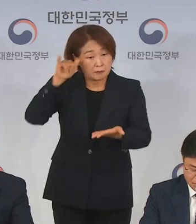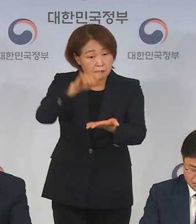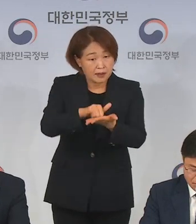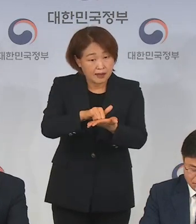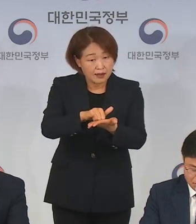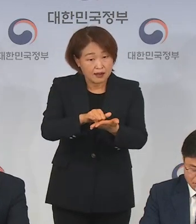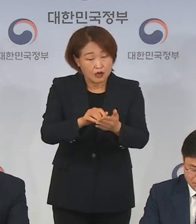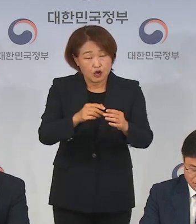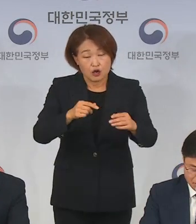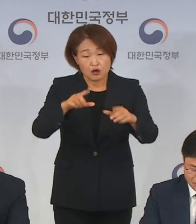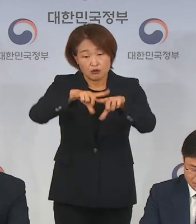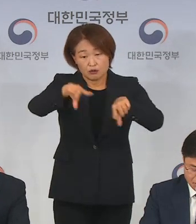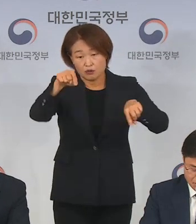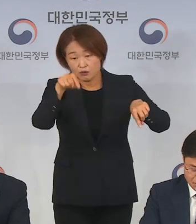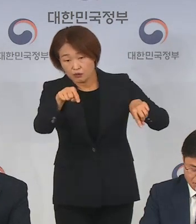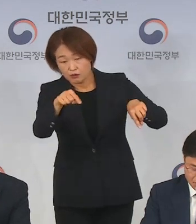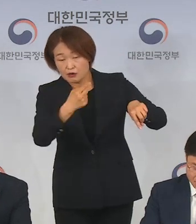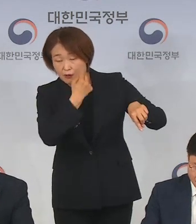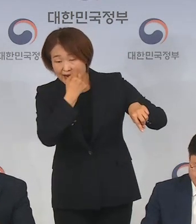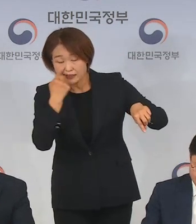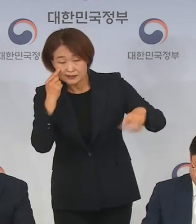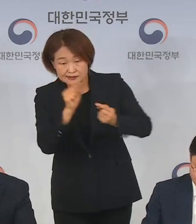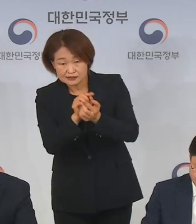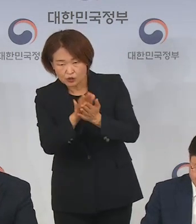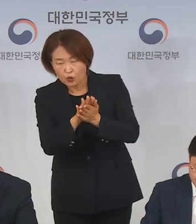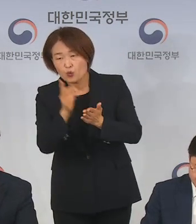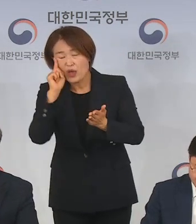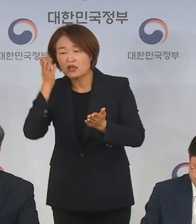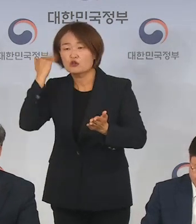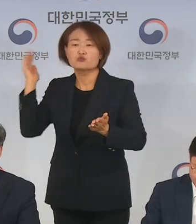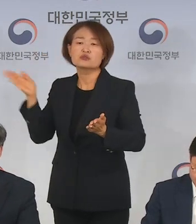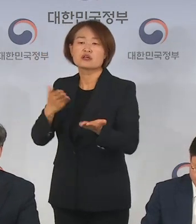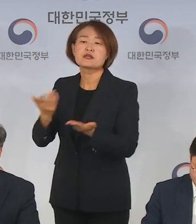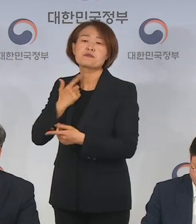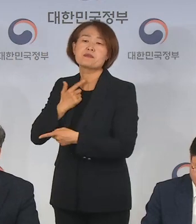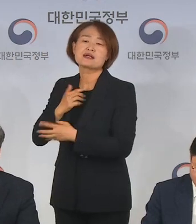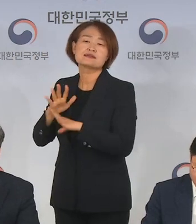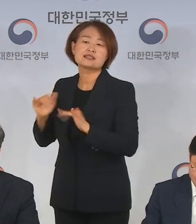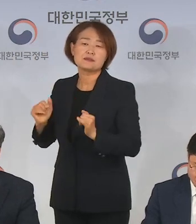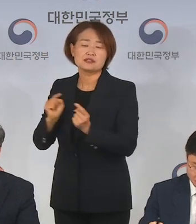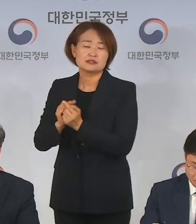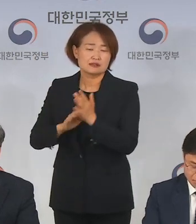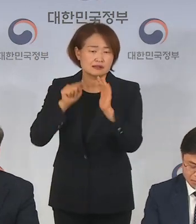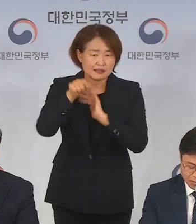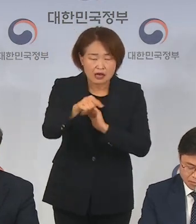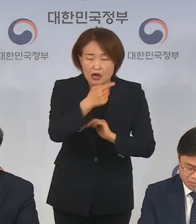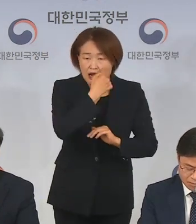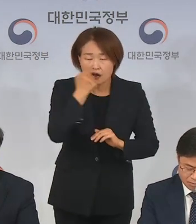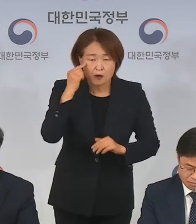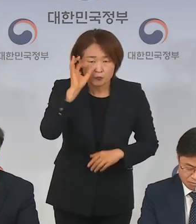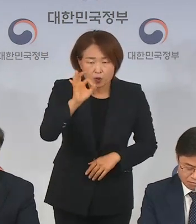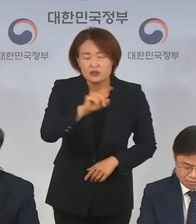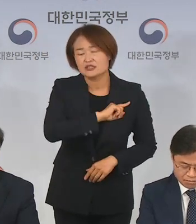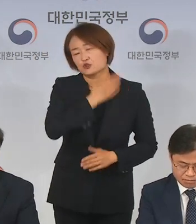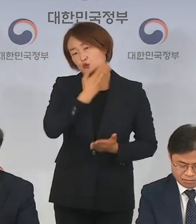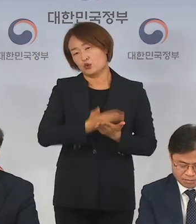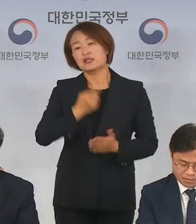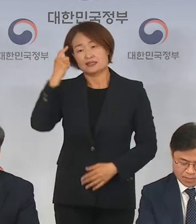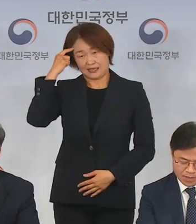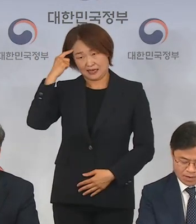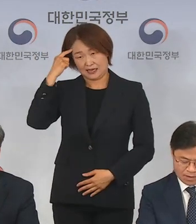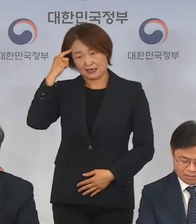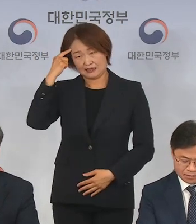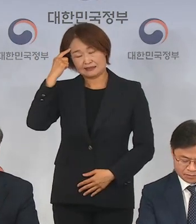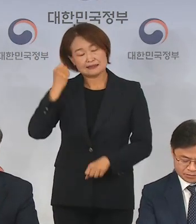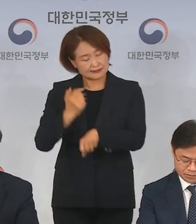그 일을 해오던 사람들이 가서 직접 확인하고 이게 더 중요하다고 판단했기 때문에 최종적으로는 민간